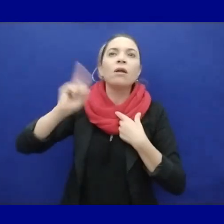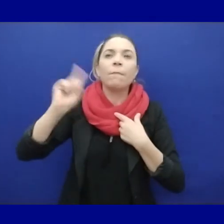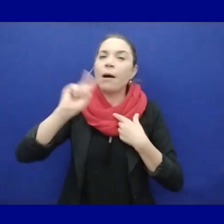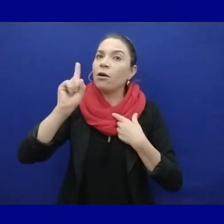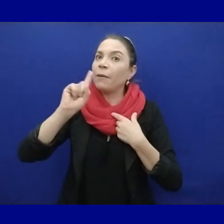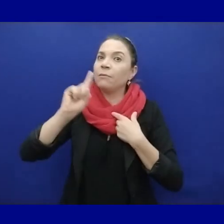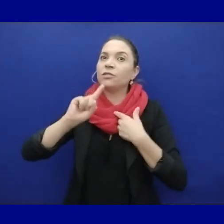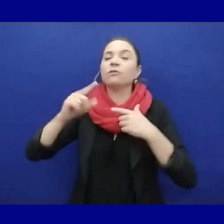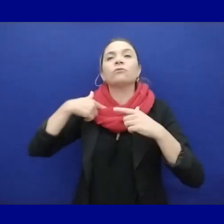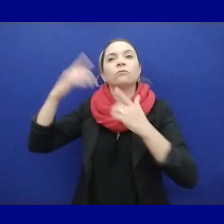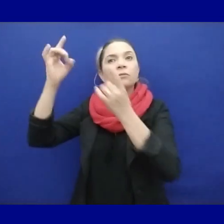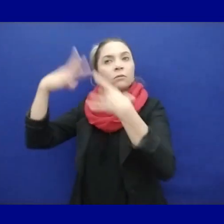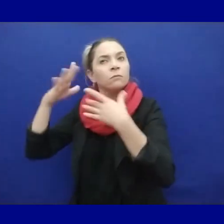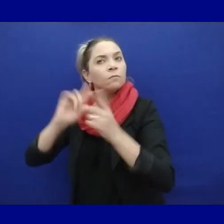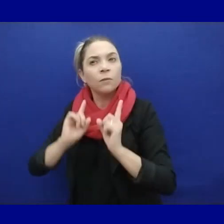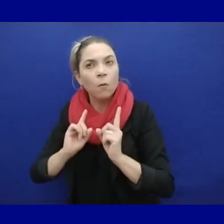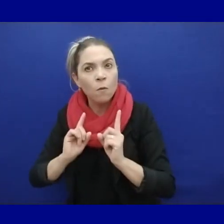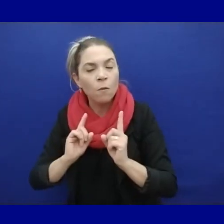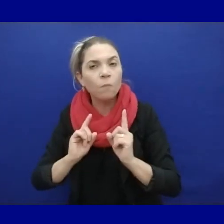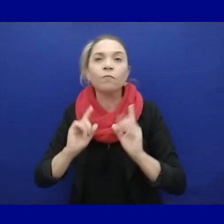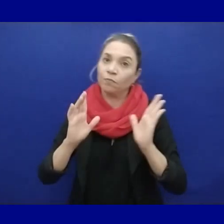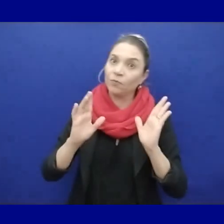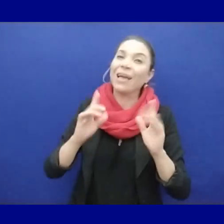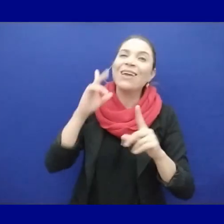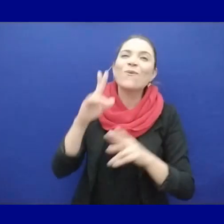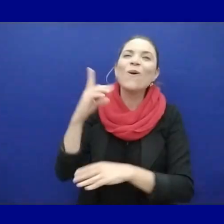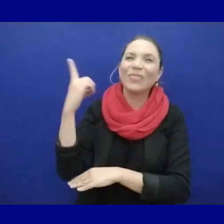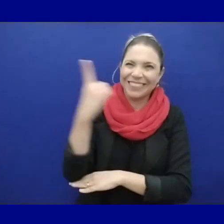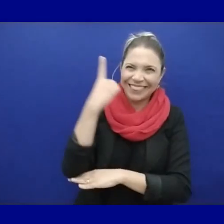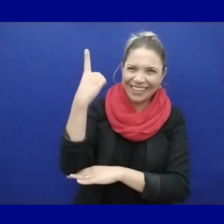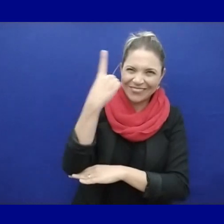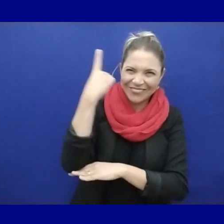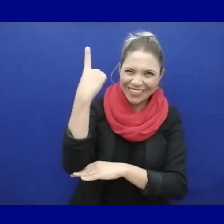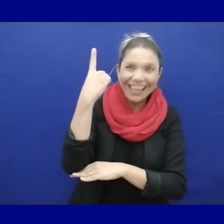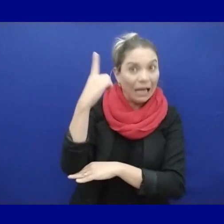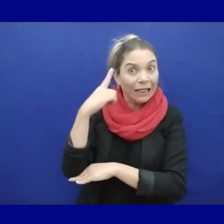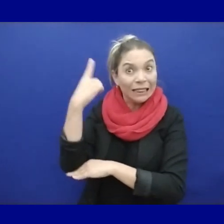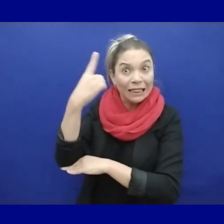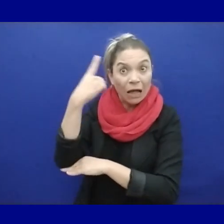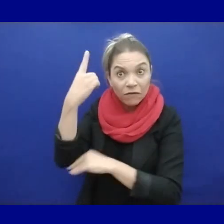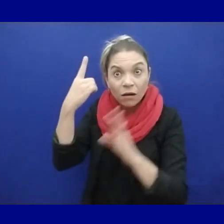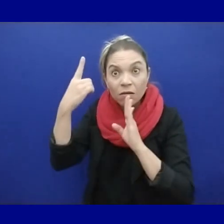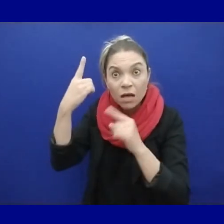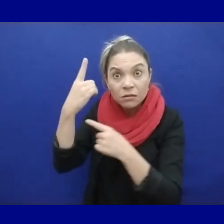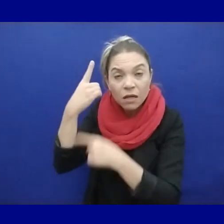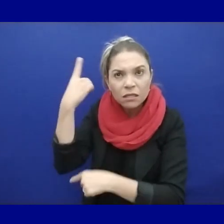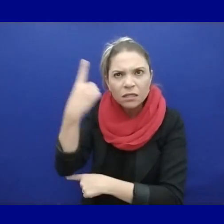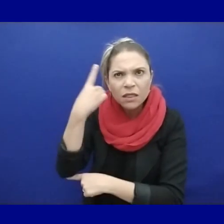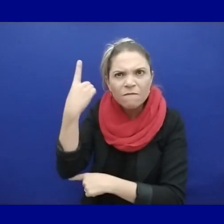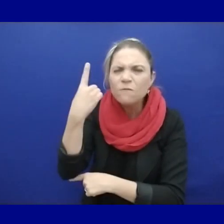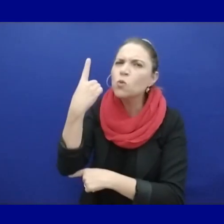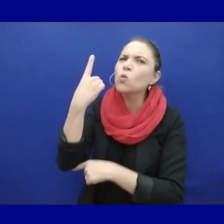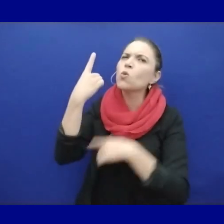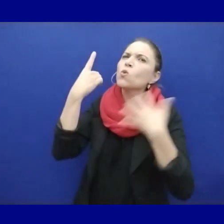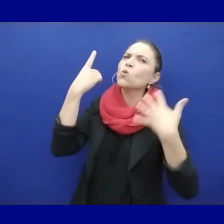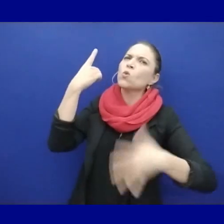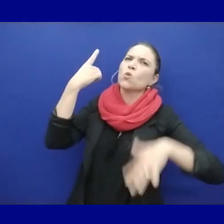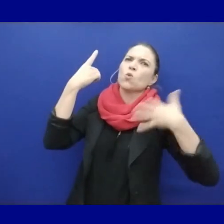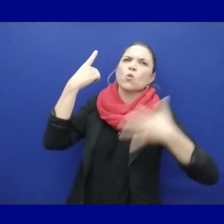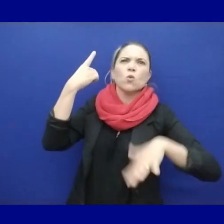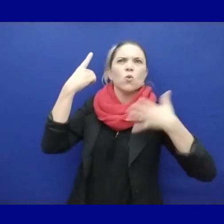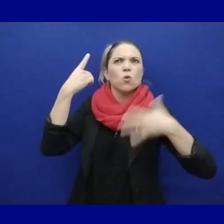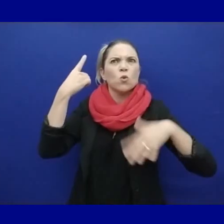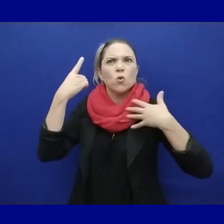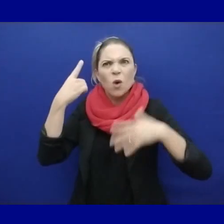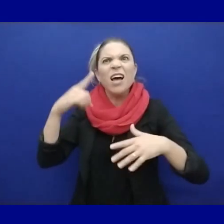alguns crentes por vezes são tentados a pensar assim. Davi, o grande rei de Israel, o salmista usado pelo Senhor para